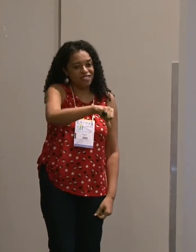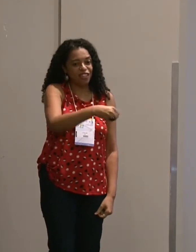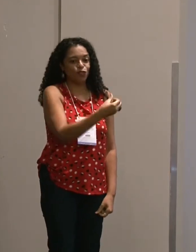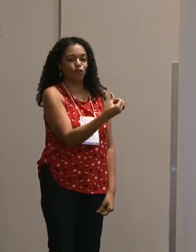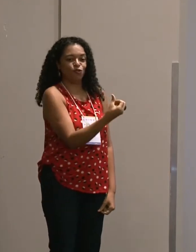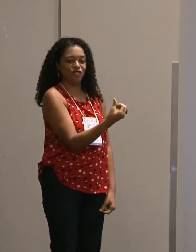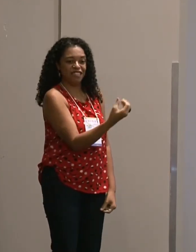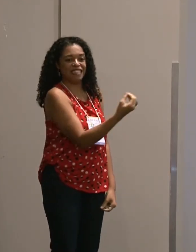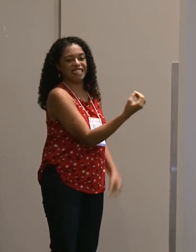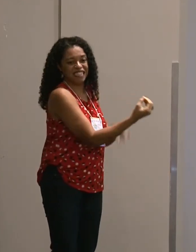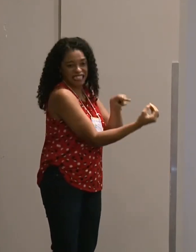1960